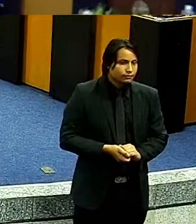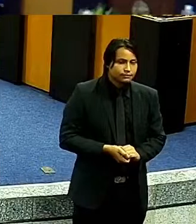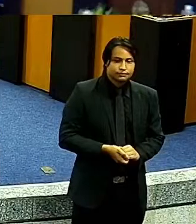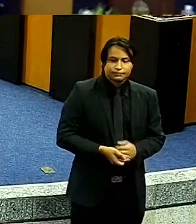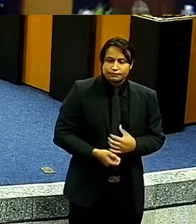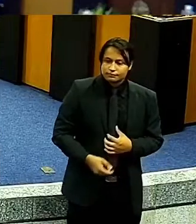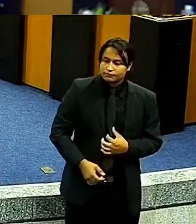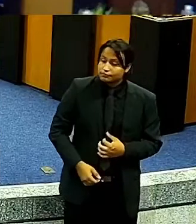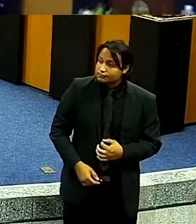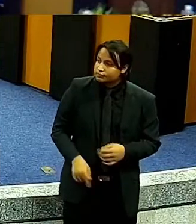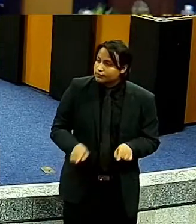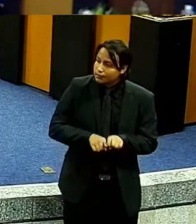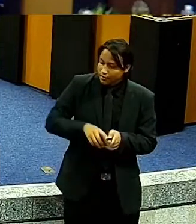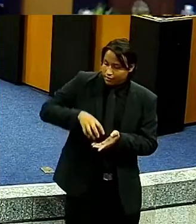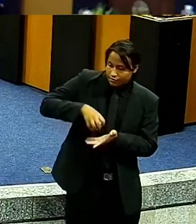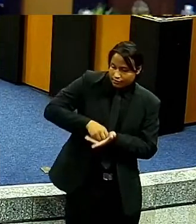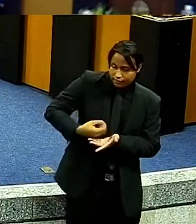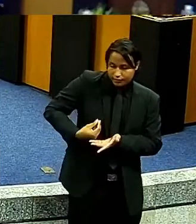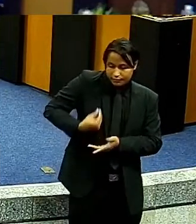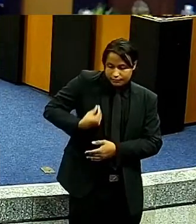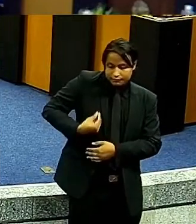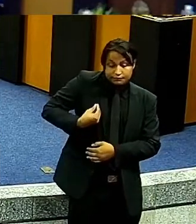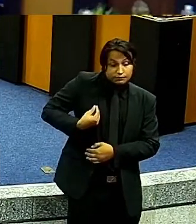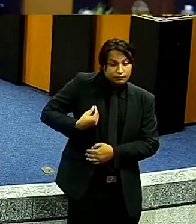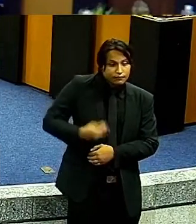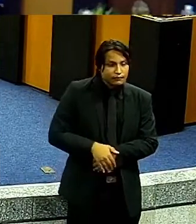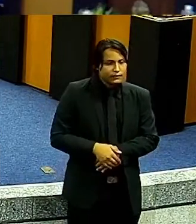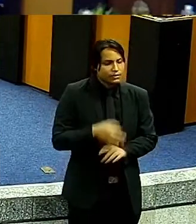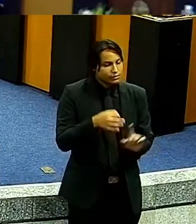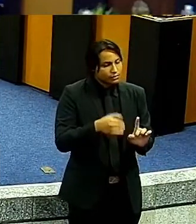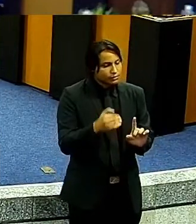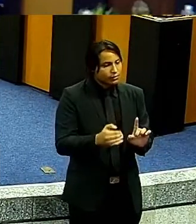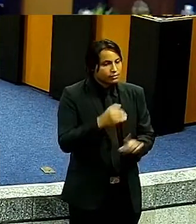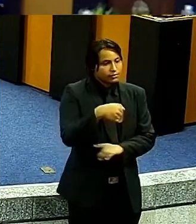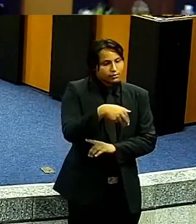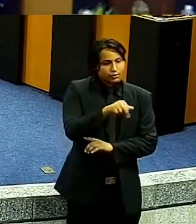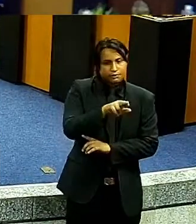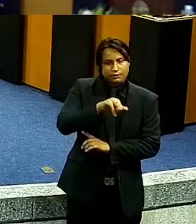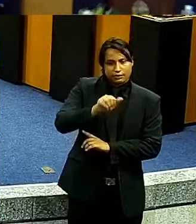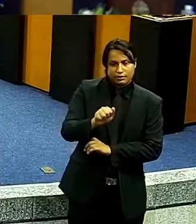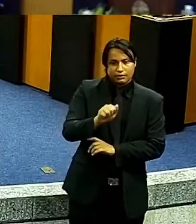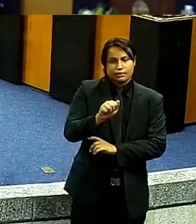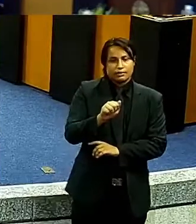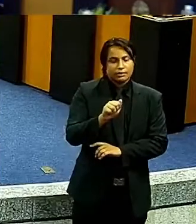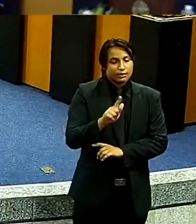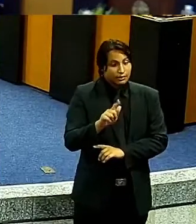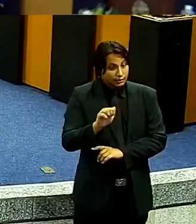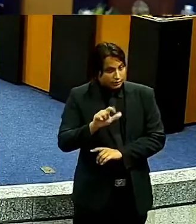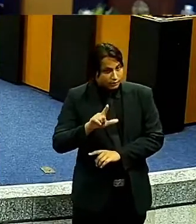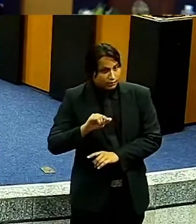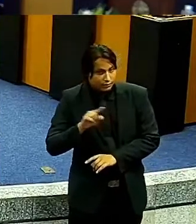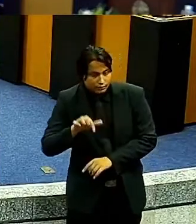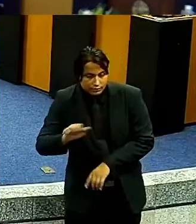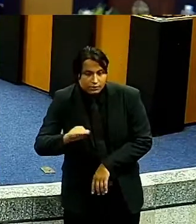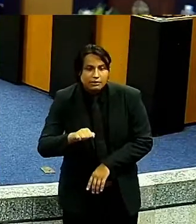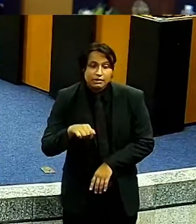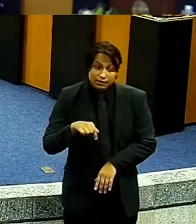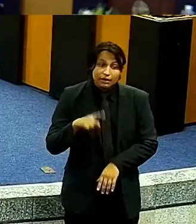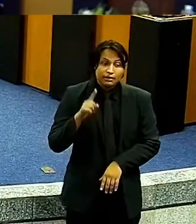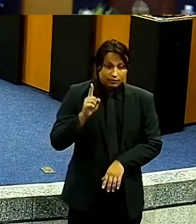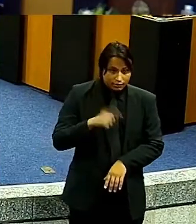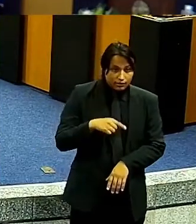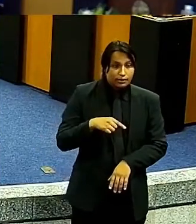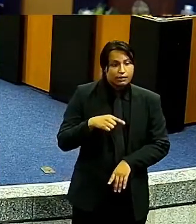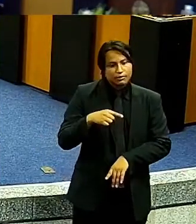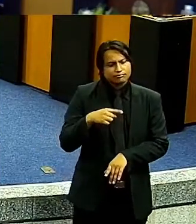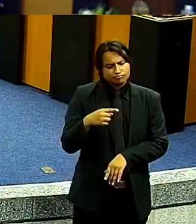di registramos também a presença da desembargadora Maria Francisca goberto de Galiza que também é membro substituto desta porte